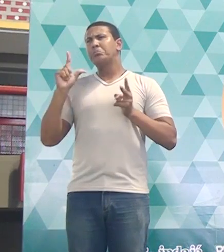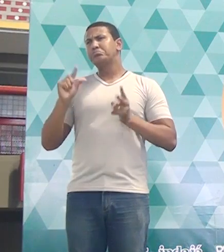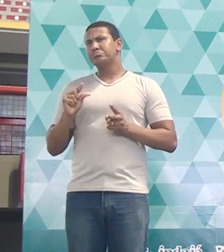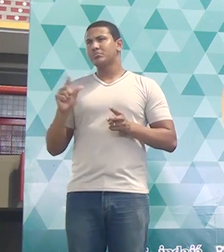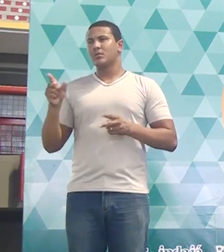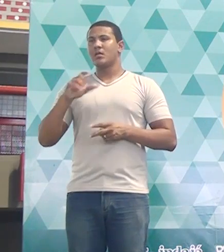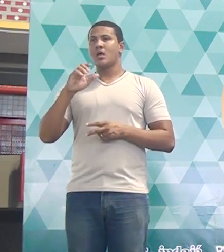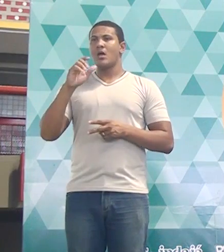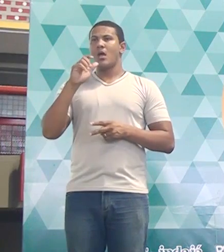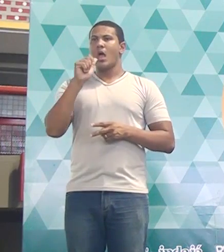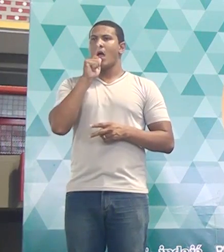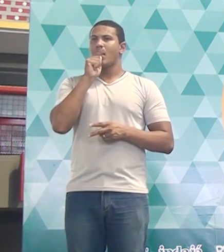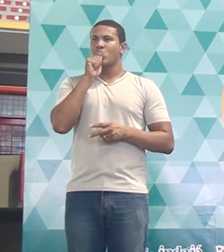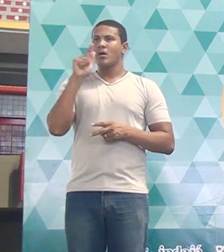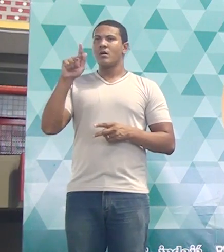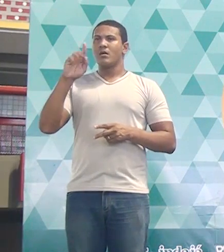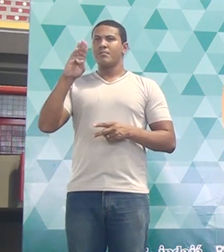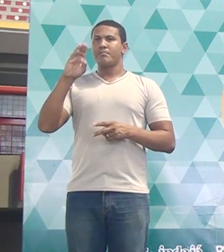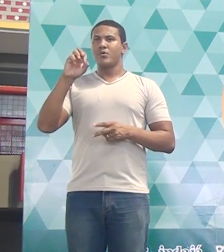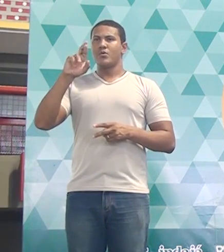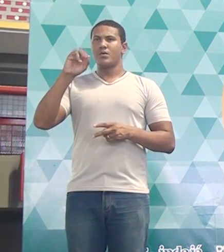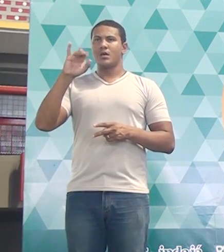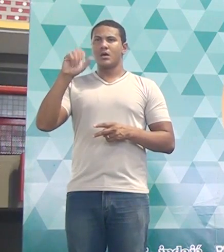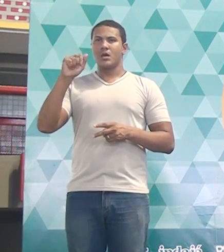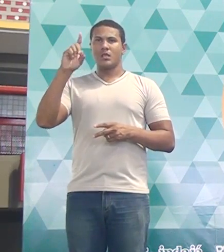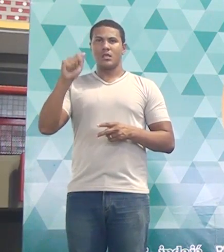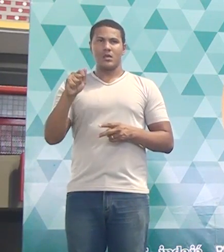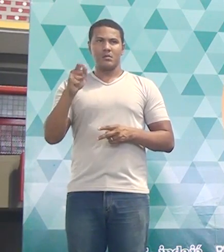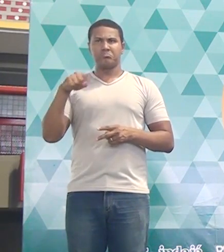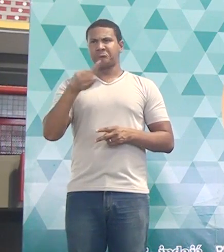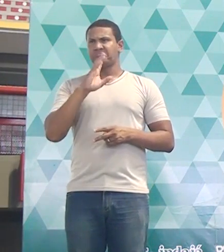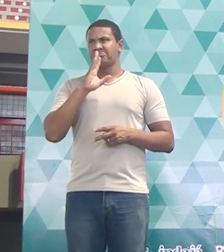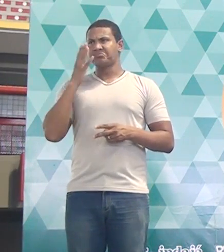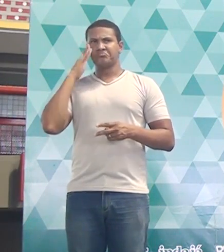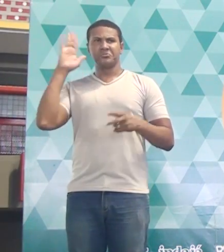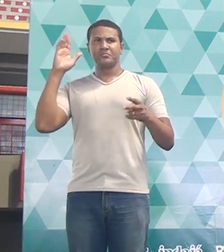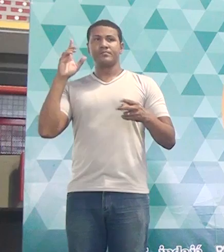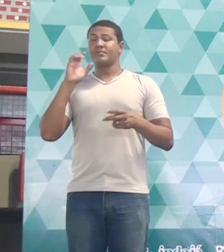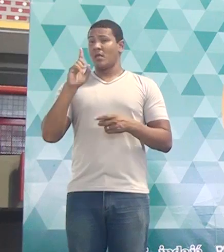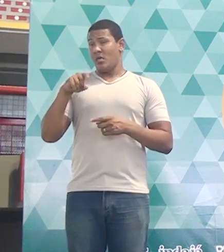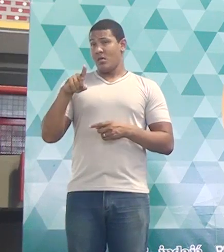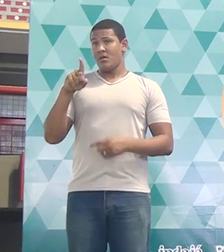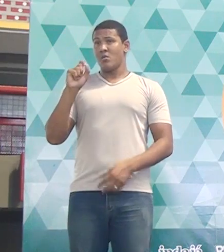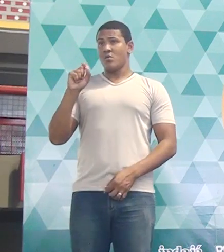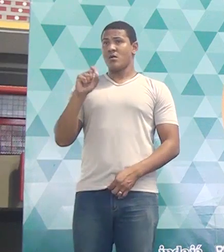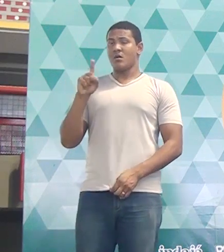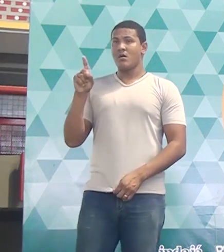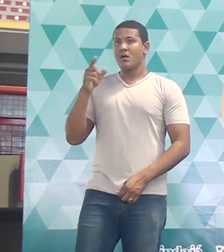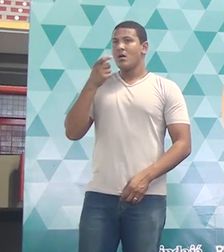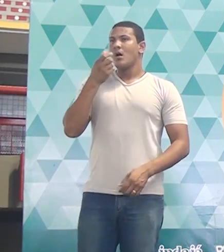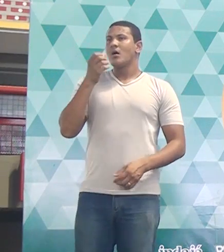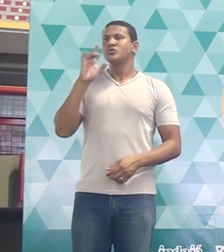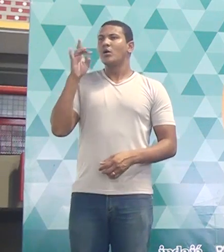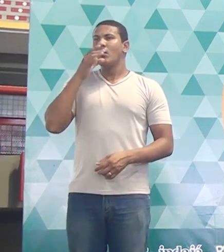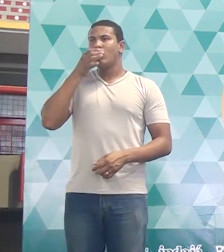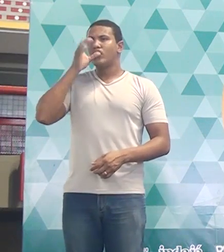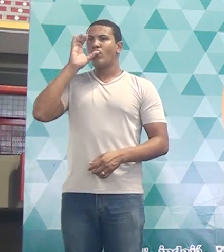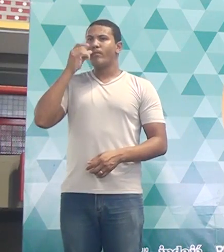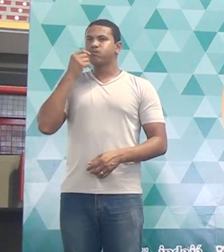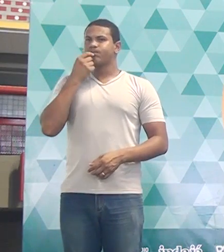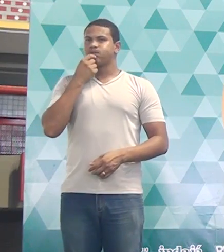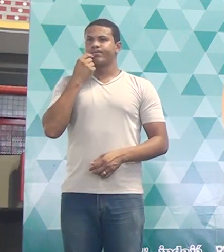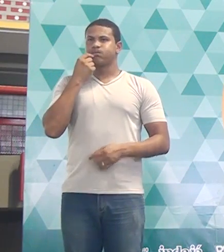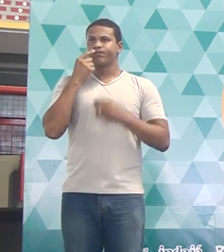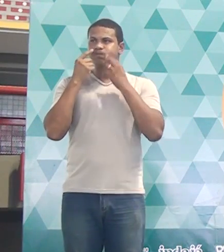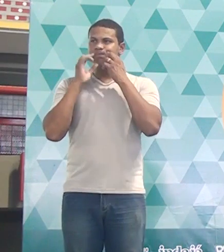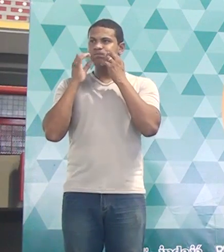Água boricada. Não sei se alguém aqui conhece. Água boricada é um excelente antisséptico. Ele serve